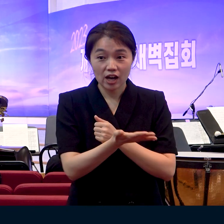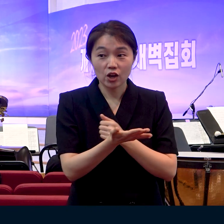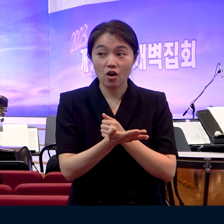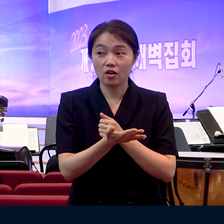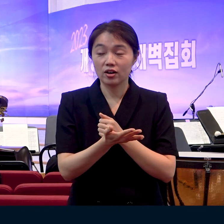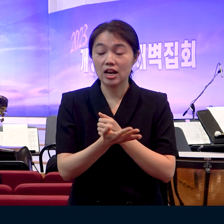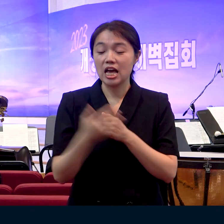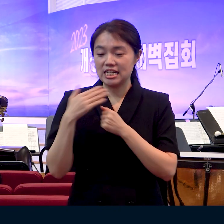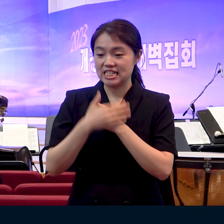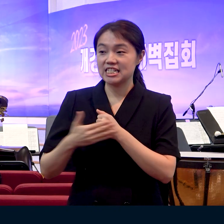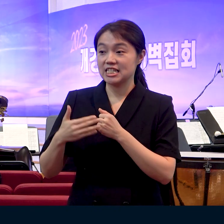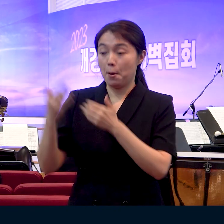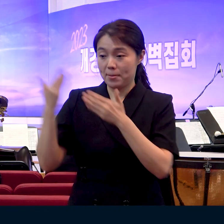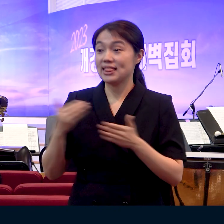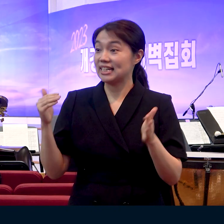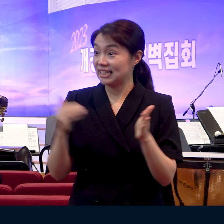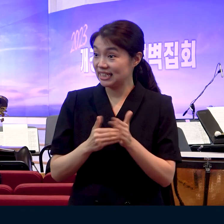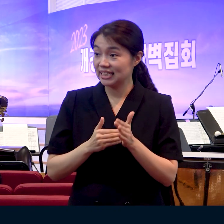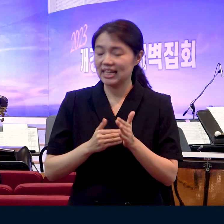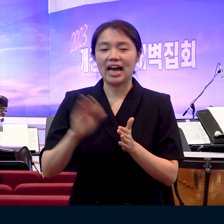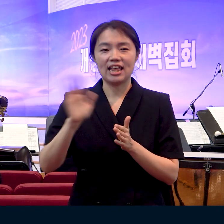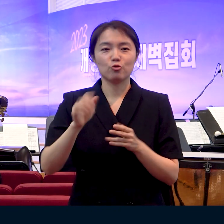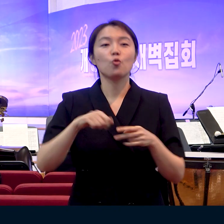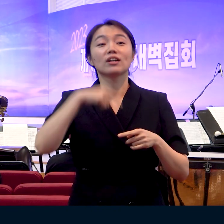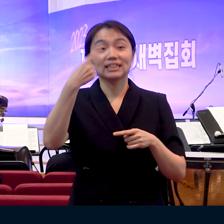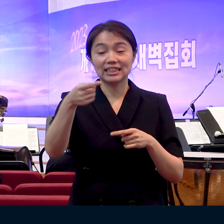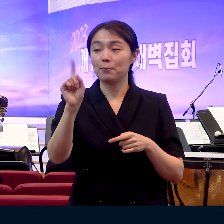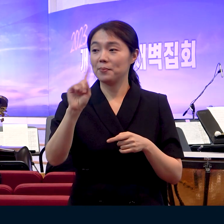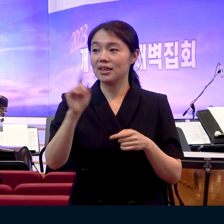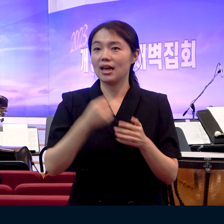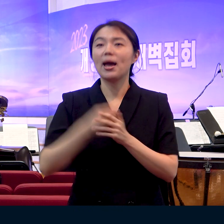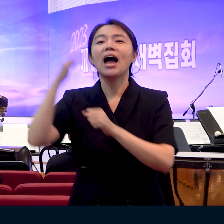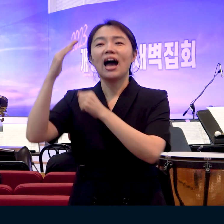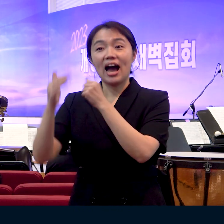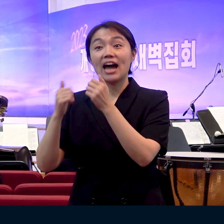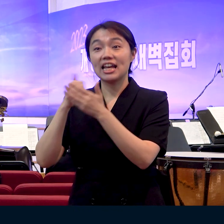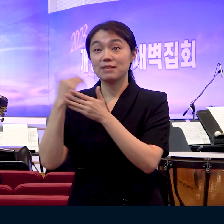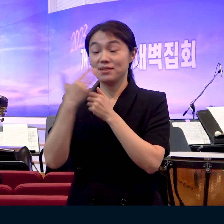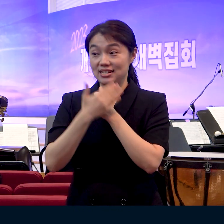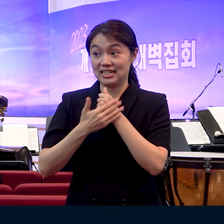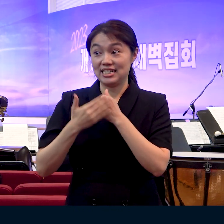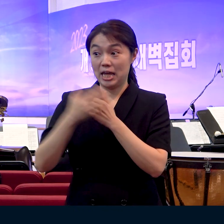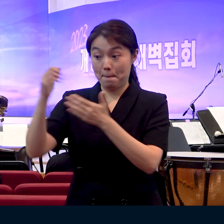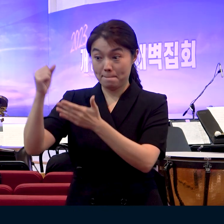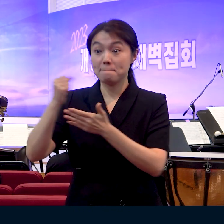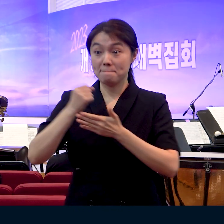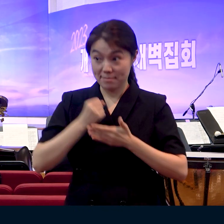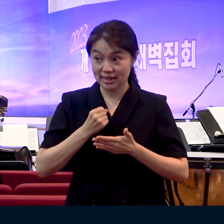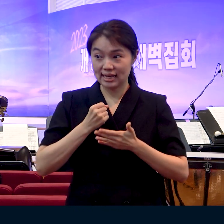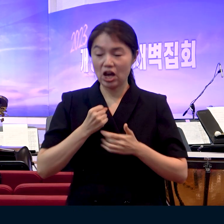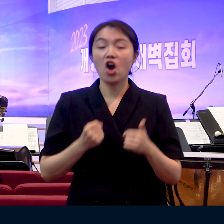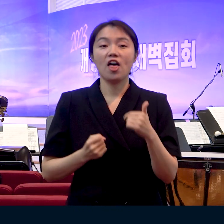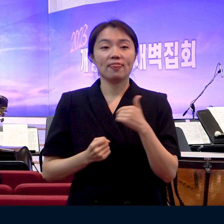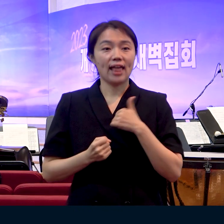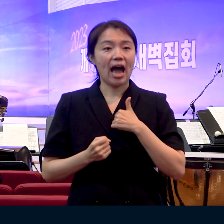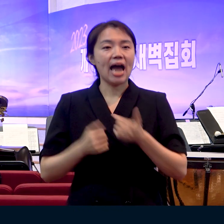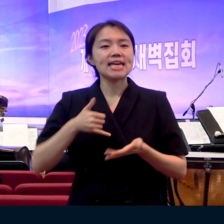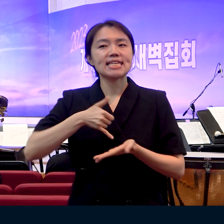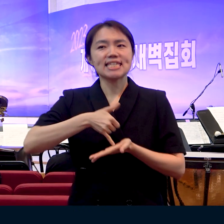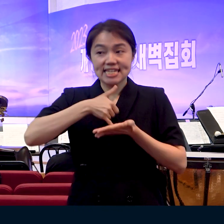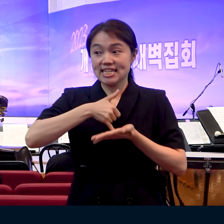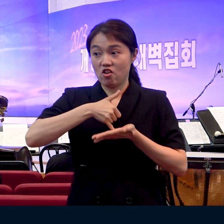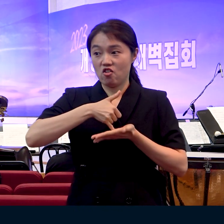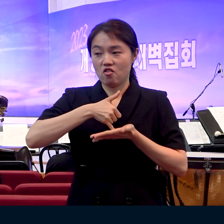나오기 위해서는요, 그게 다가 아니고 바로 그 하나님의 은혜를 받은 것이 자신의